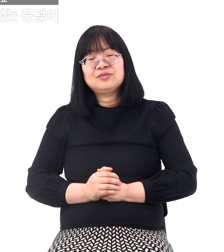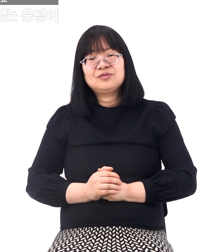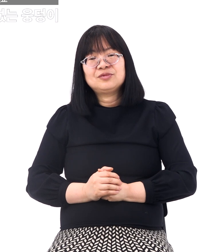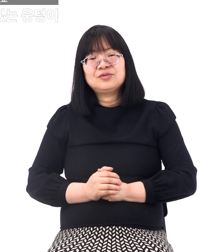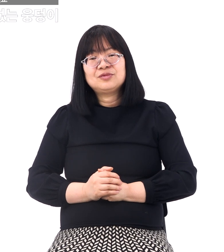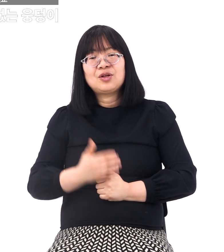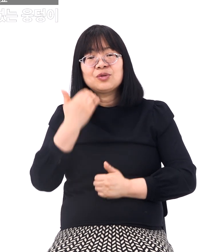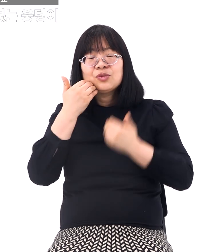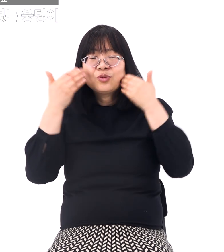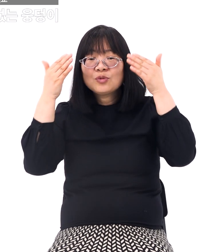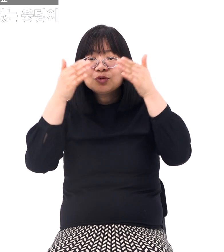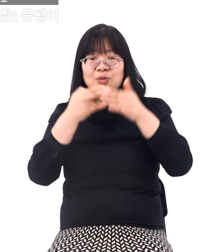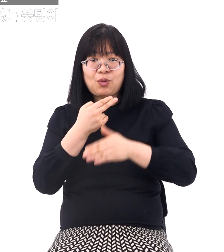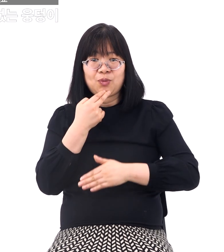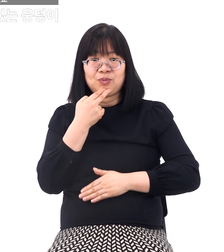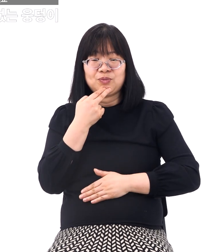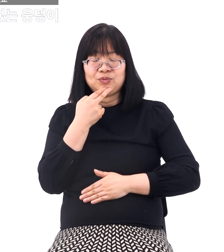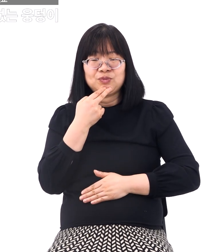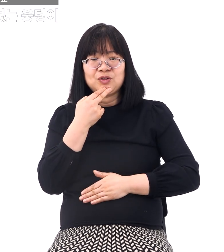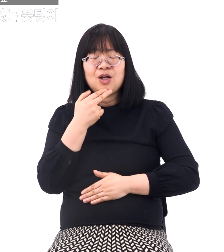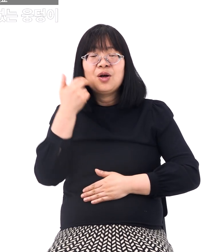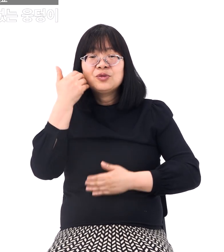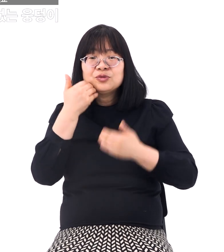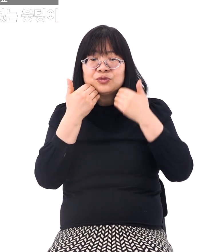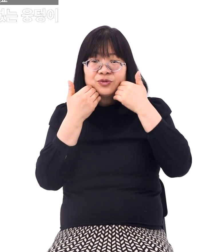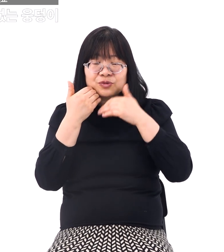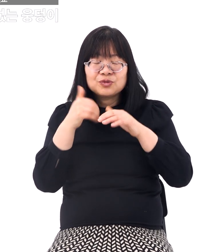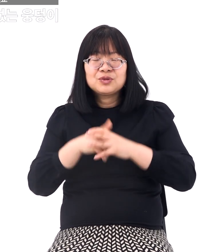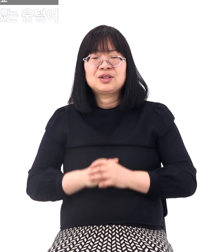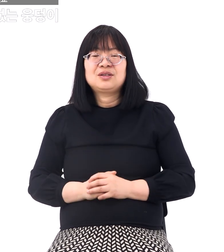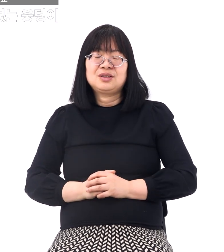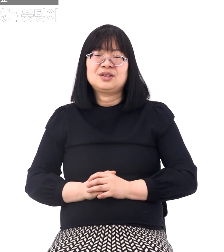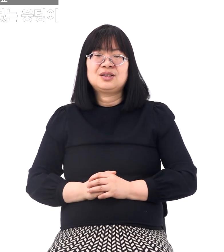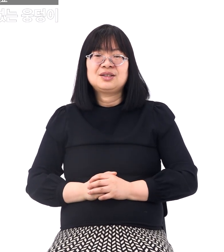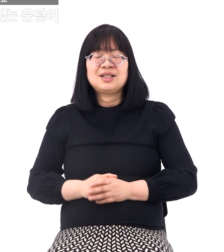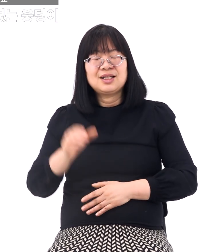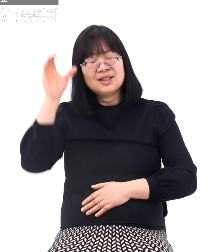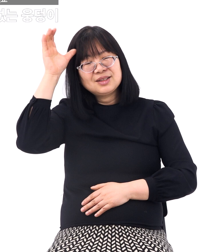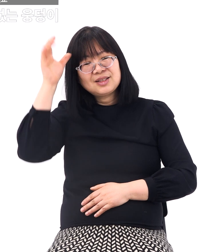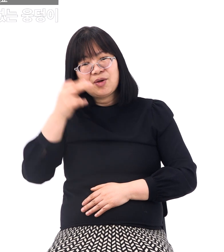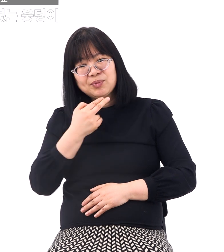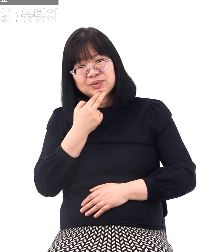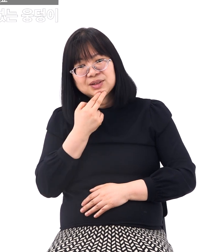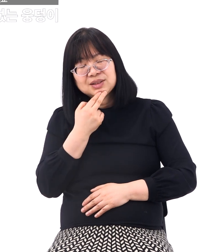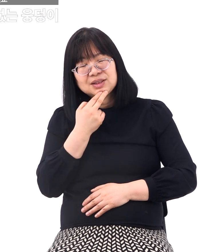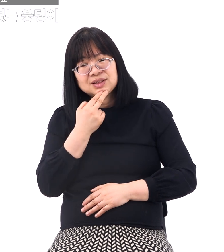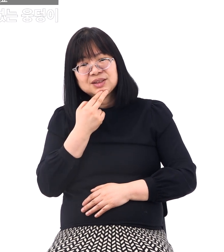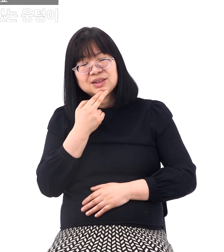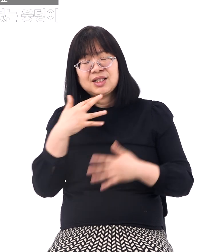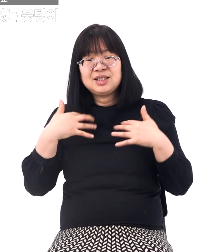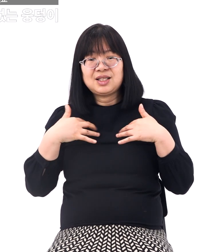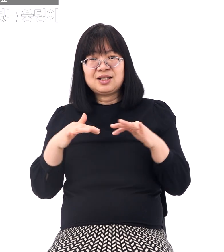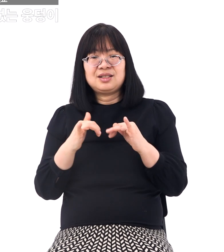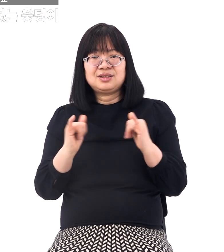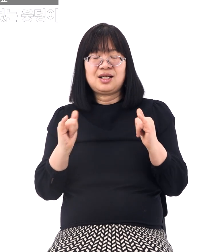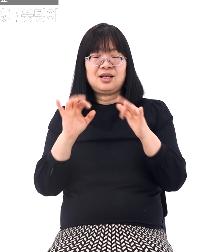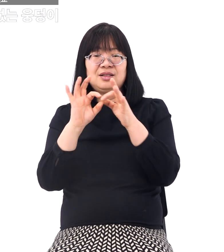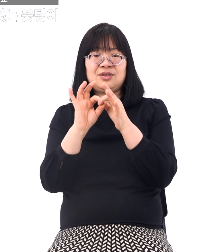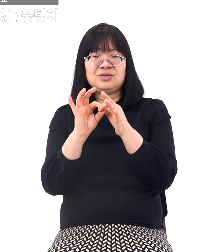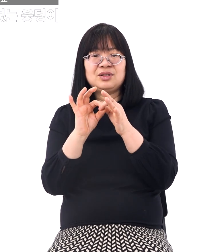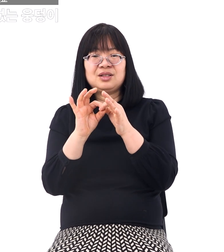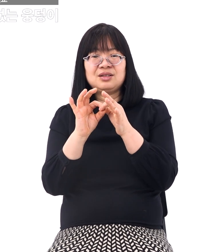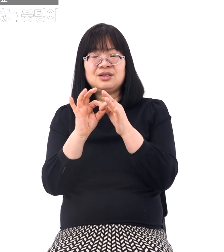누구도 주목하지 않는 것 중에, 누구도 기대하지 않았던 약한 자들을